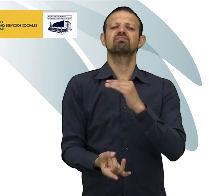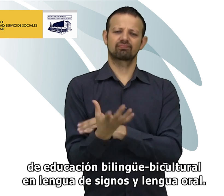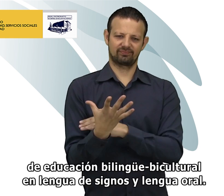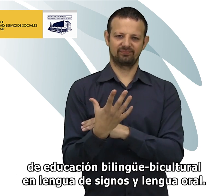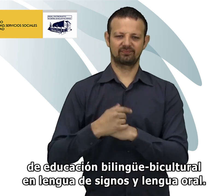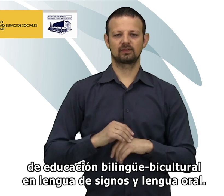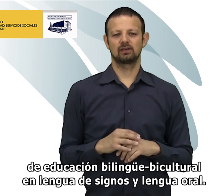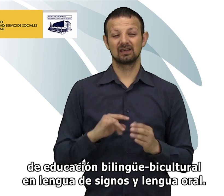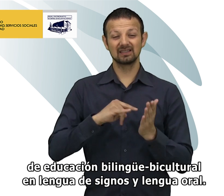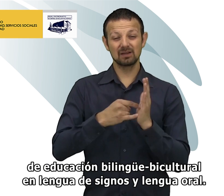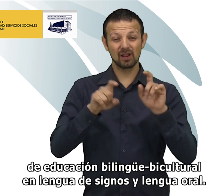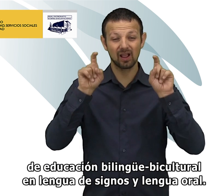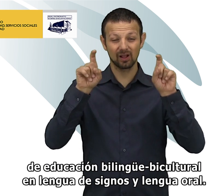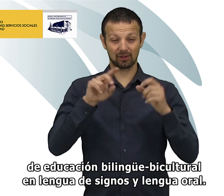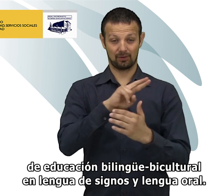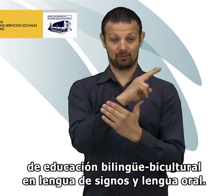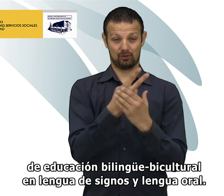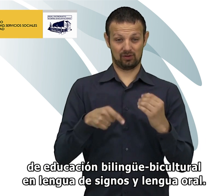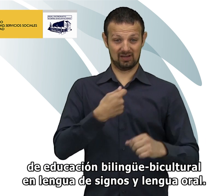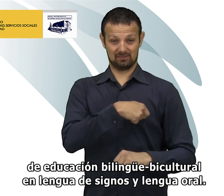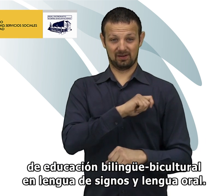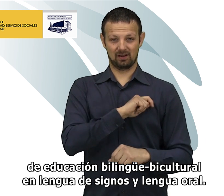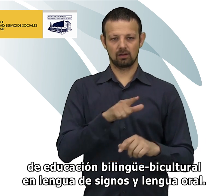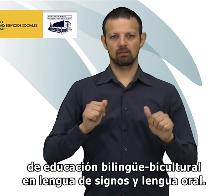implantarse en España en 1994 y la Ley